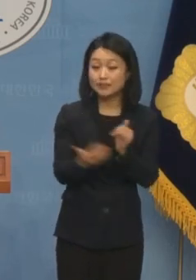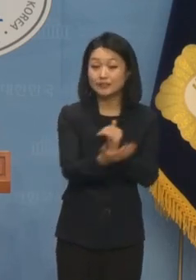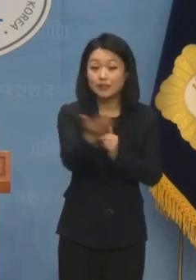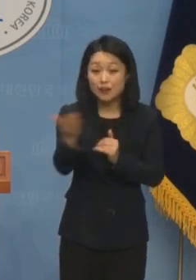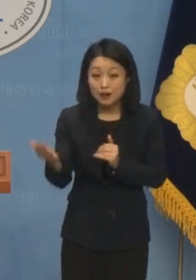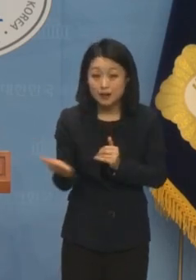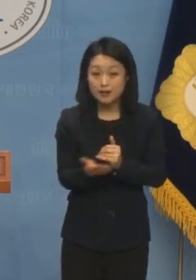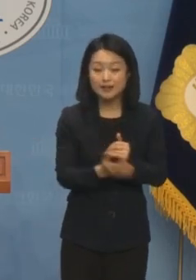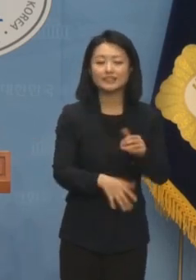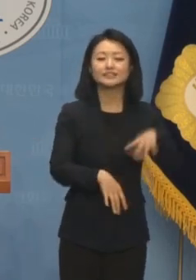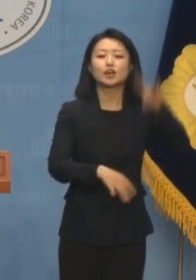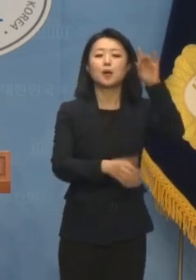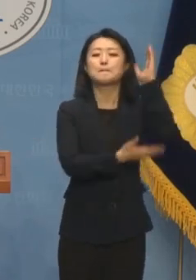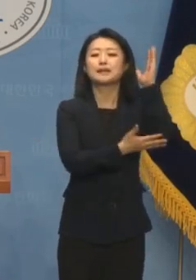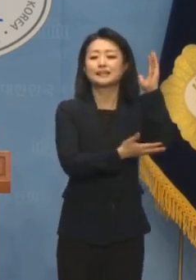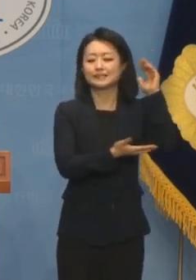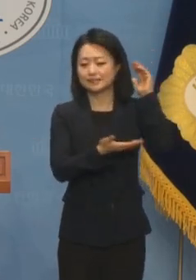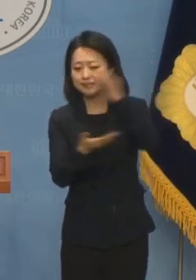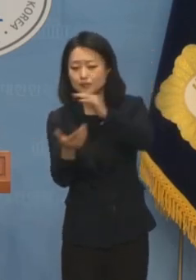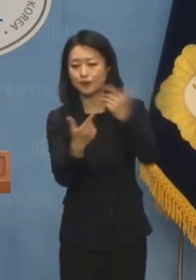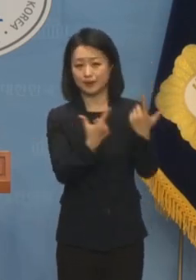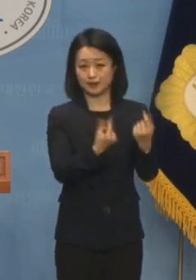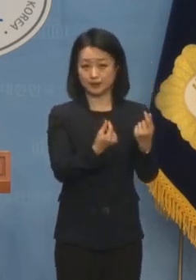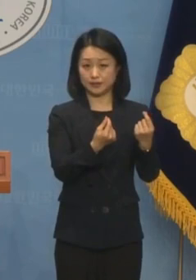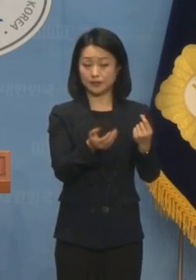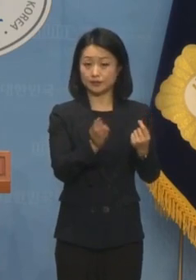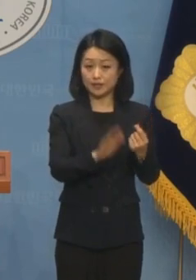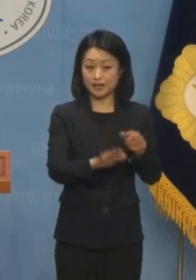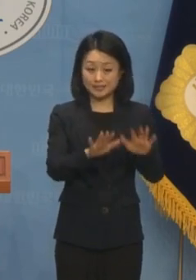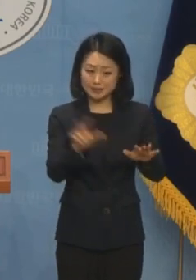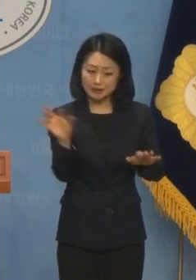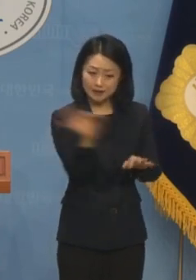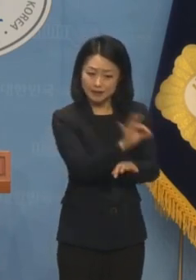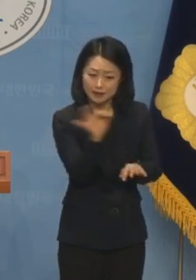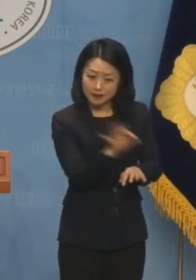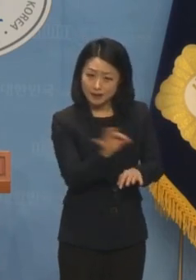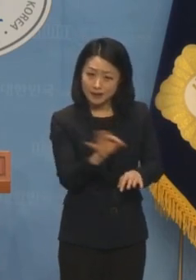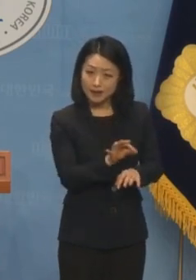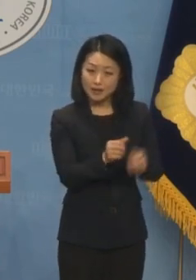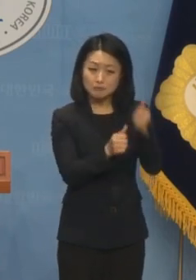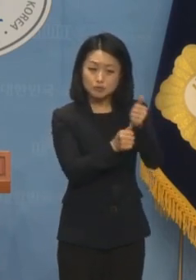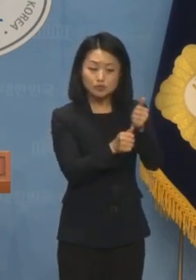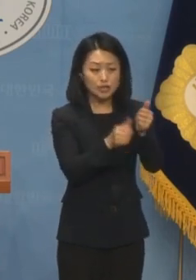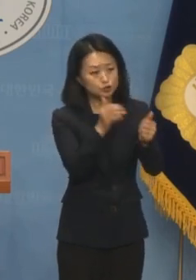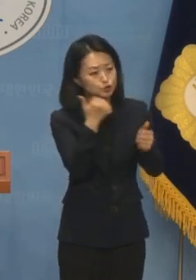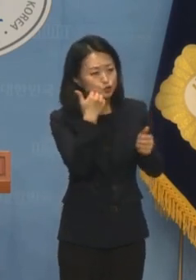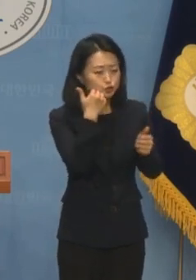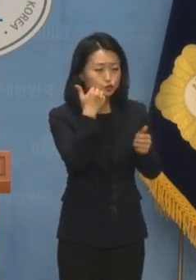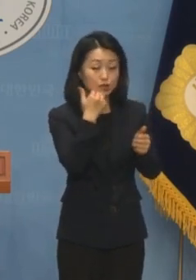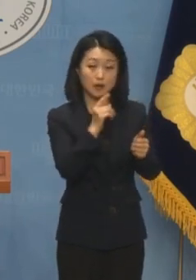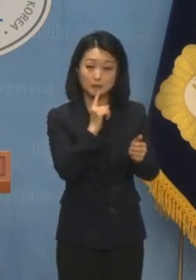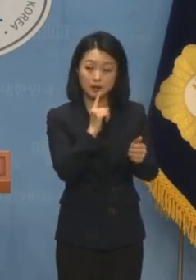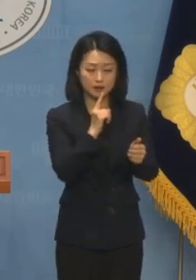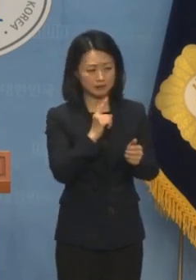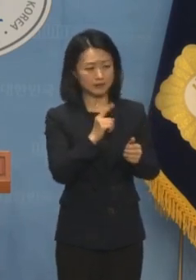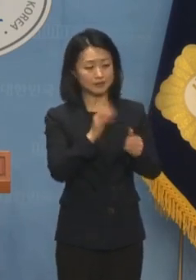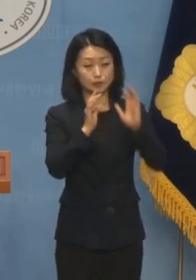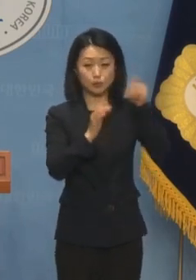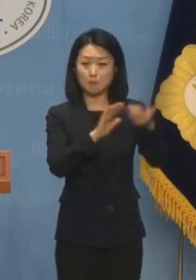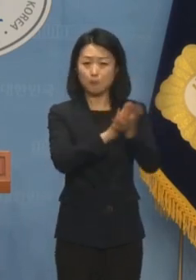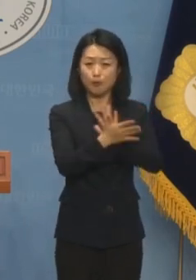첫 메시지입니다. 그런데 하마평에 거론되는 인사들은 대통령이 여전히 변화를